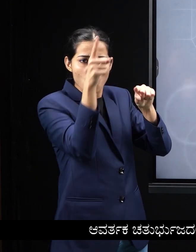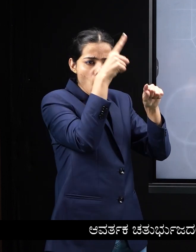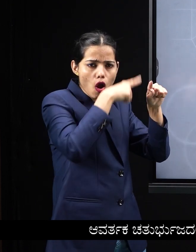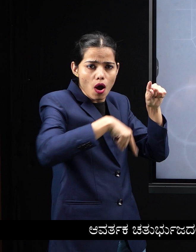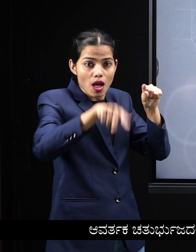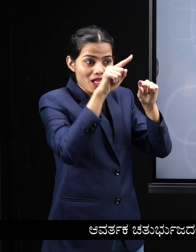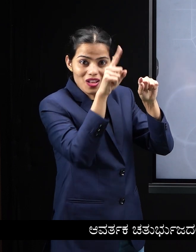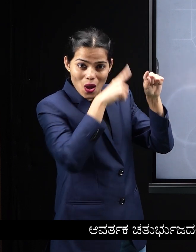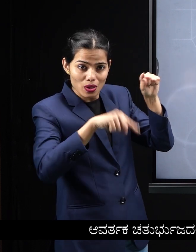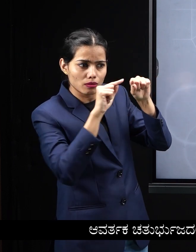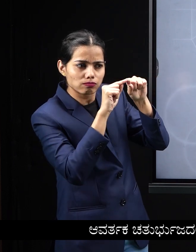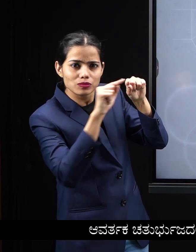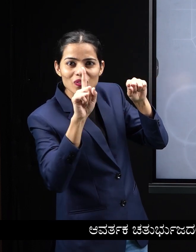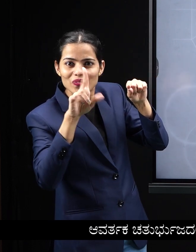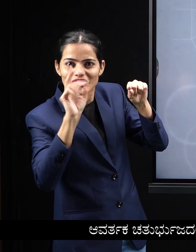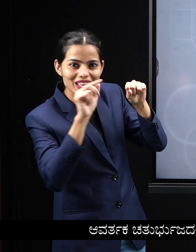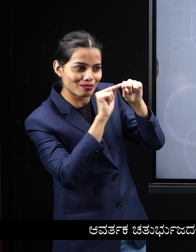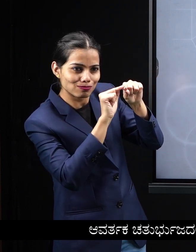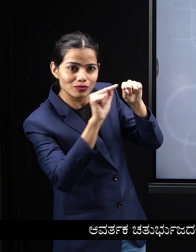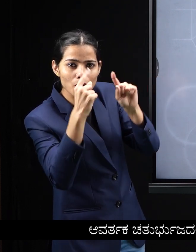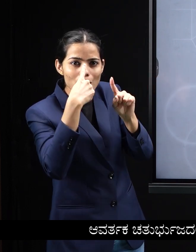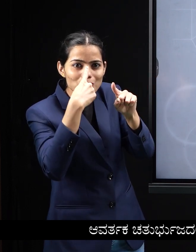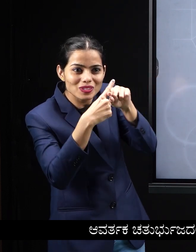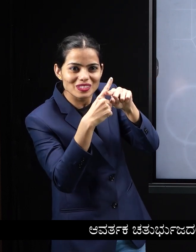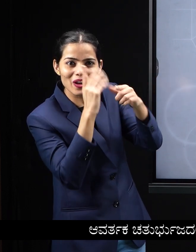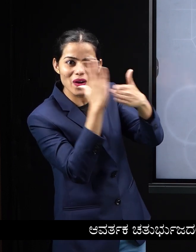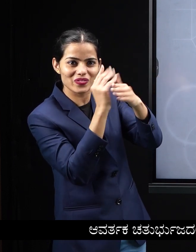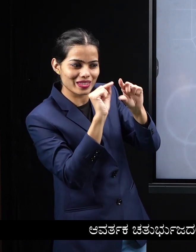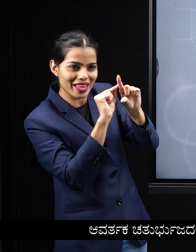ವಿರುದ್ಧ ಕೋನಗಳು 180 ಡಿಗ್ರಿ ಮೊತ್ತವನ್ನು ಹೊಂದಿರುತ್ತವೆ.